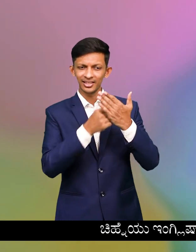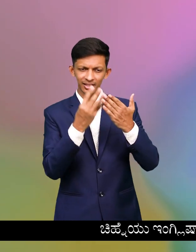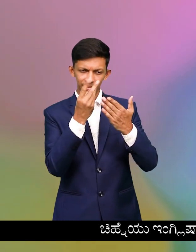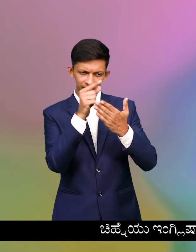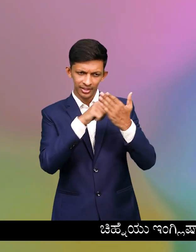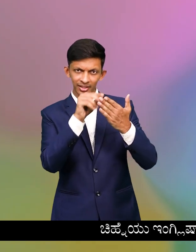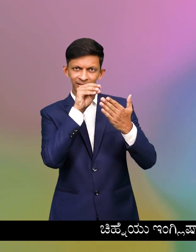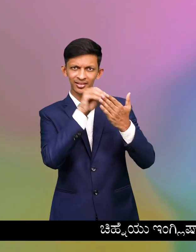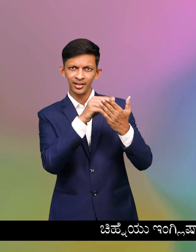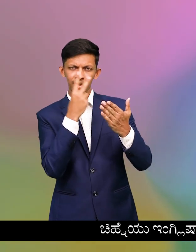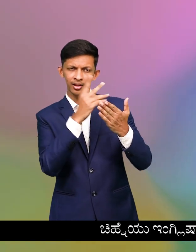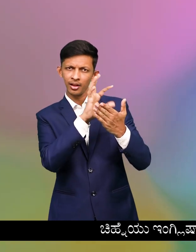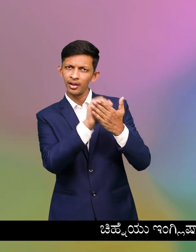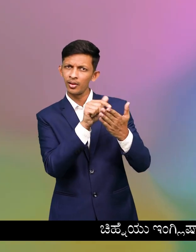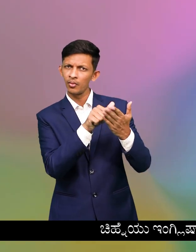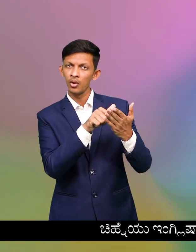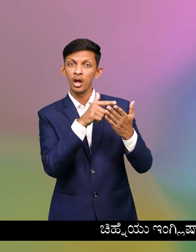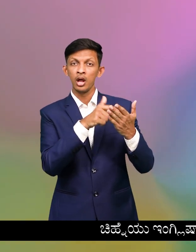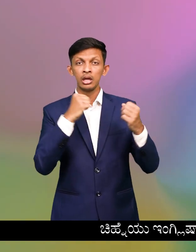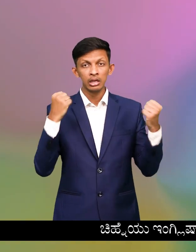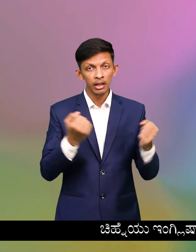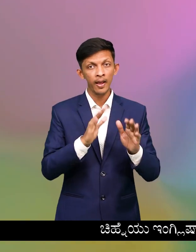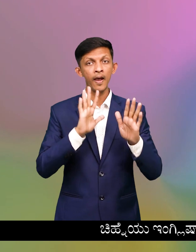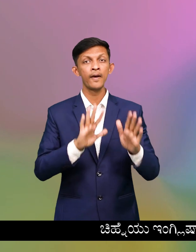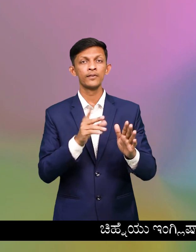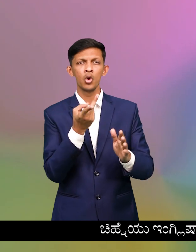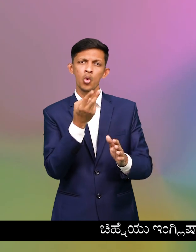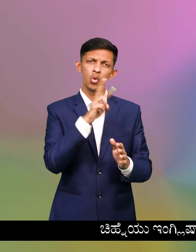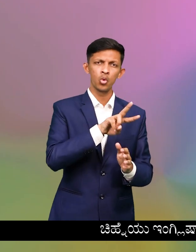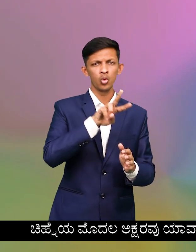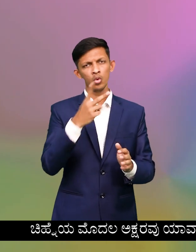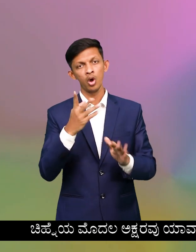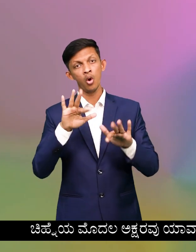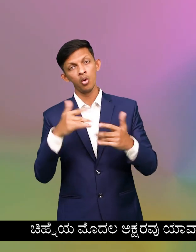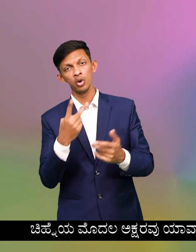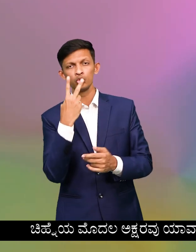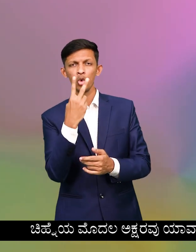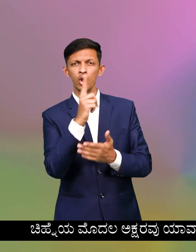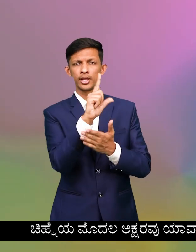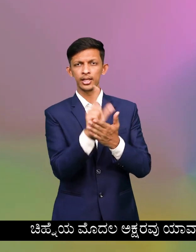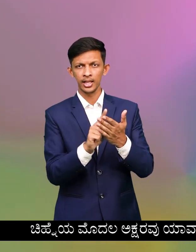ಚಿಹ್ನೆಯು ಇಂಗ್ಲಿಷ್ನ ಒಂದು ಅಥವಾ ಎರಡು ಅಕ್ಷರಗಳನ್ನು ಹೊಂದಿರಬಹುದು. ಚಿಹ್ನೆಯ ಮೊದಲ ಅಕ್ಷರವು